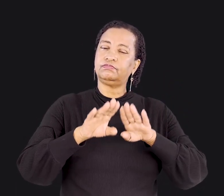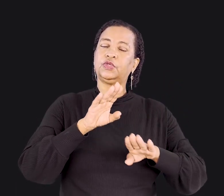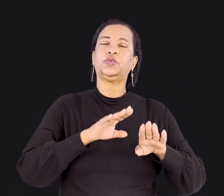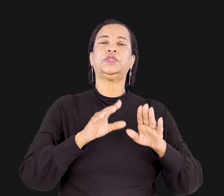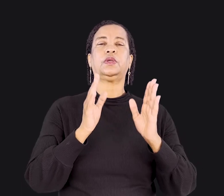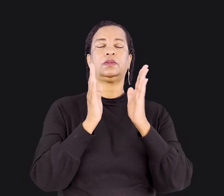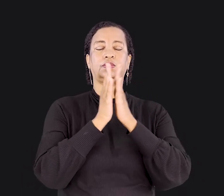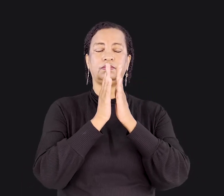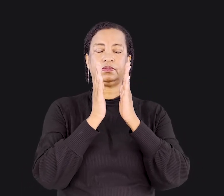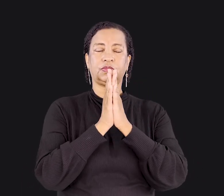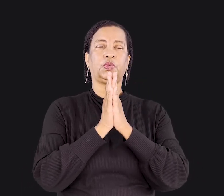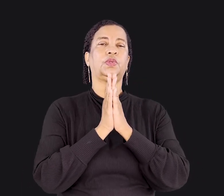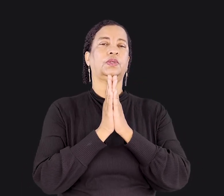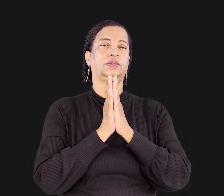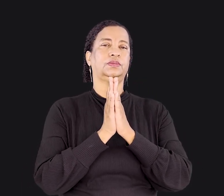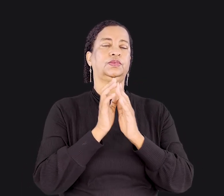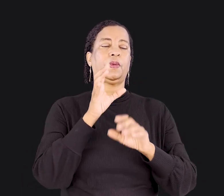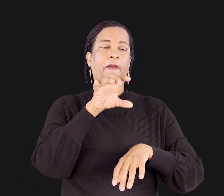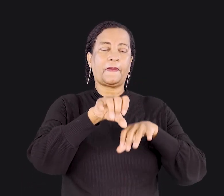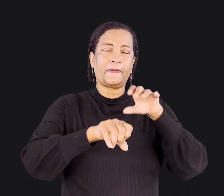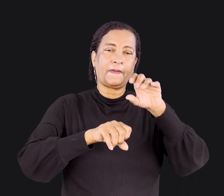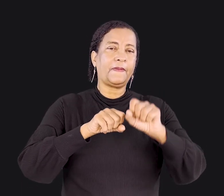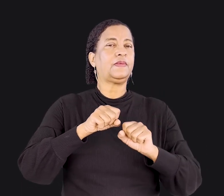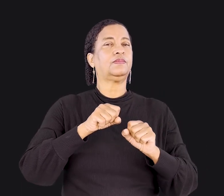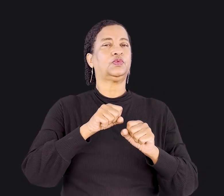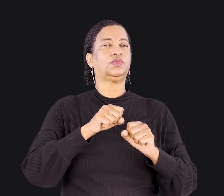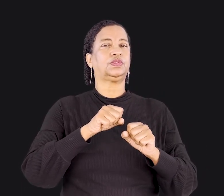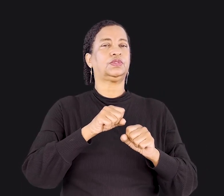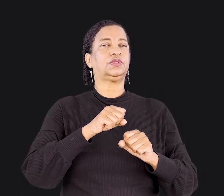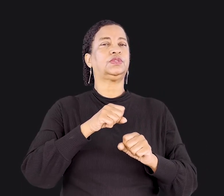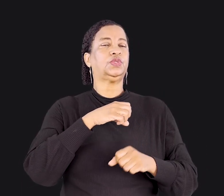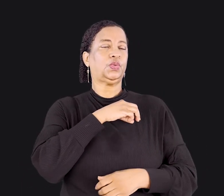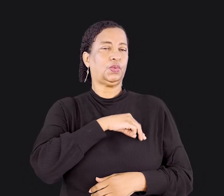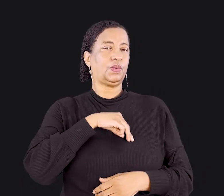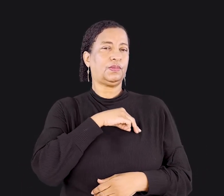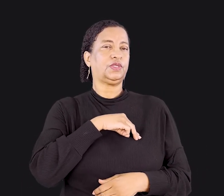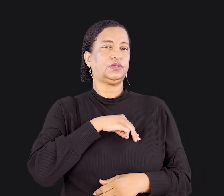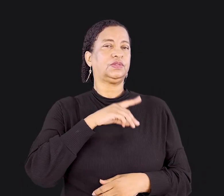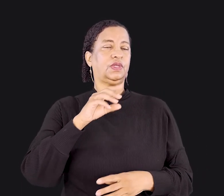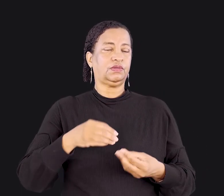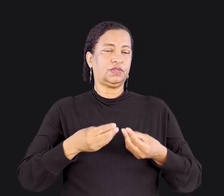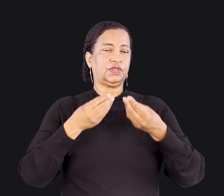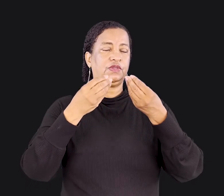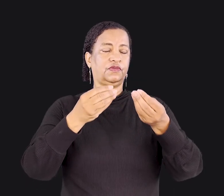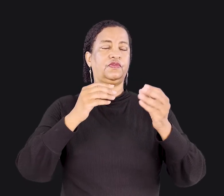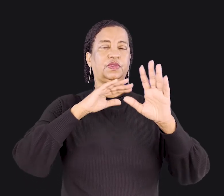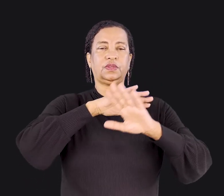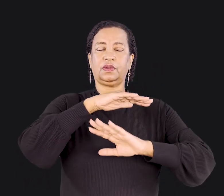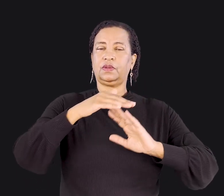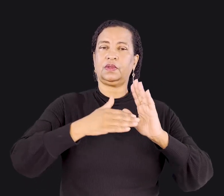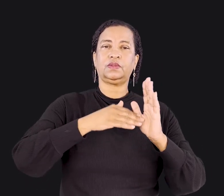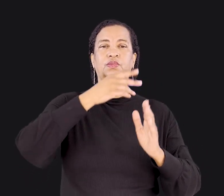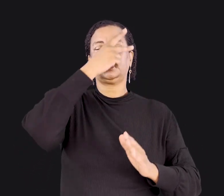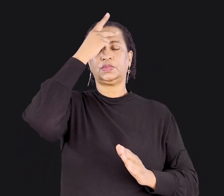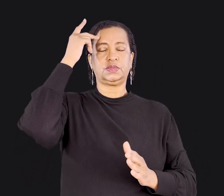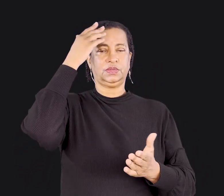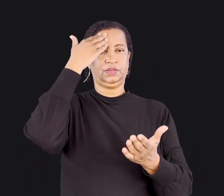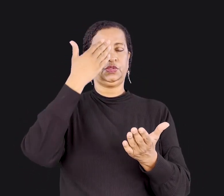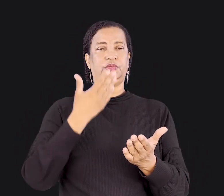e em oração, e busque a missão e o ministério que foi entregue a todo aquele que crê.